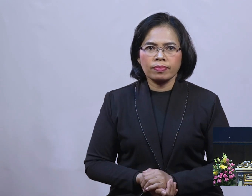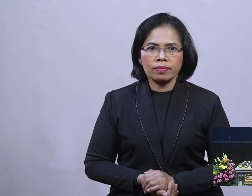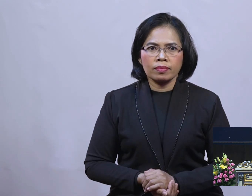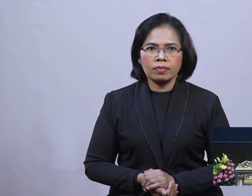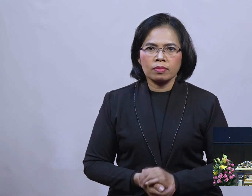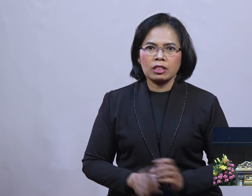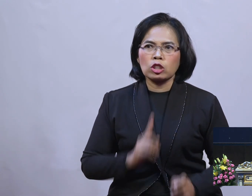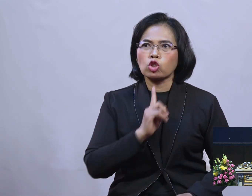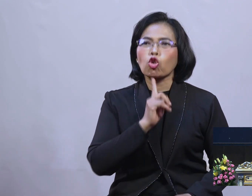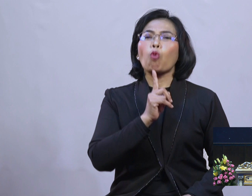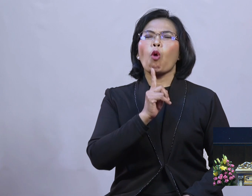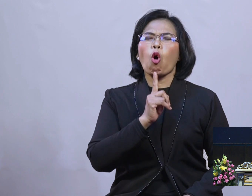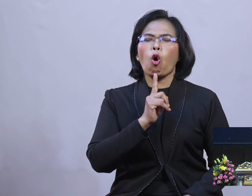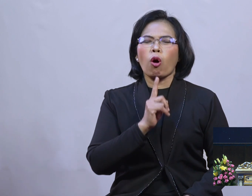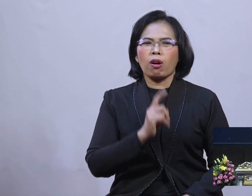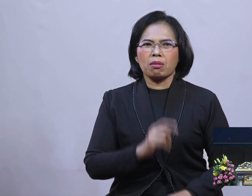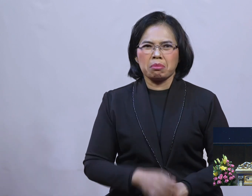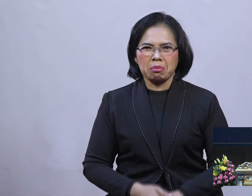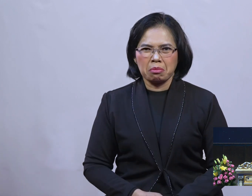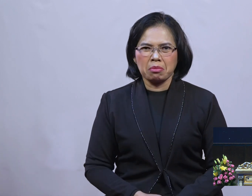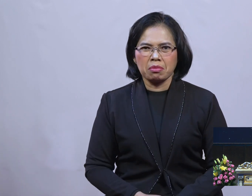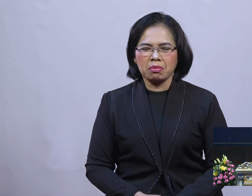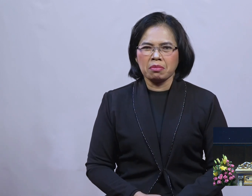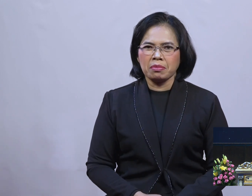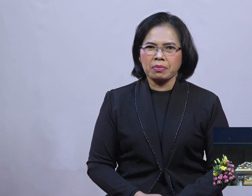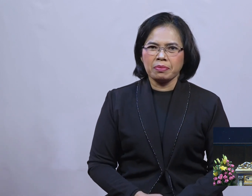Hai sombong dan tengil